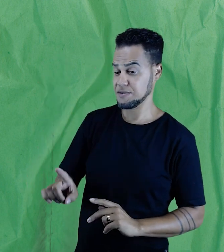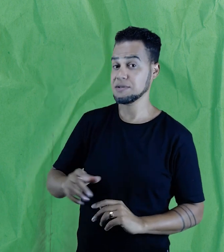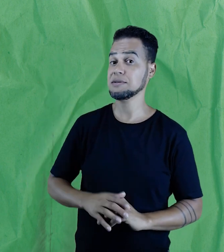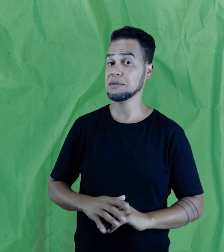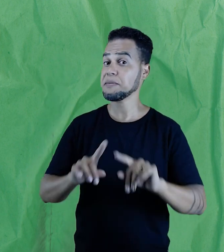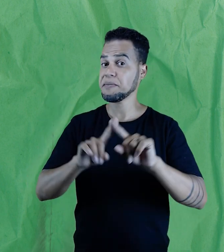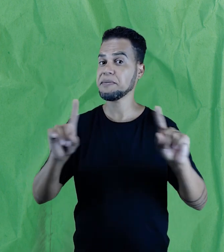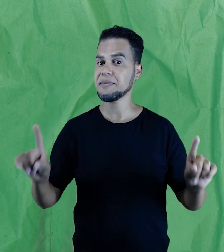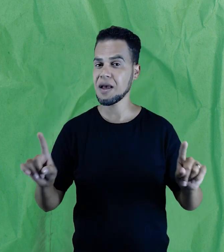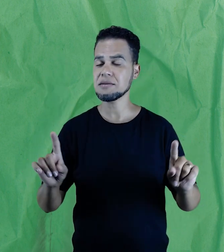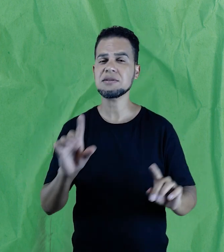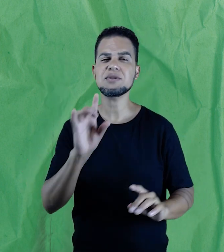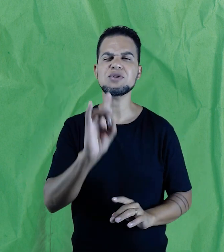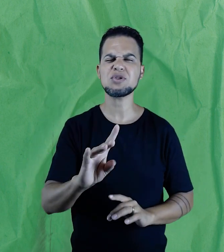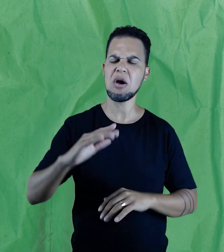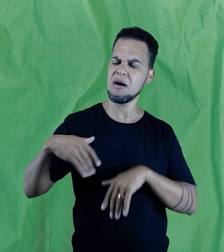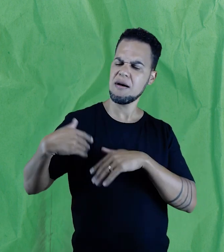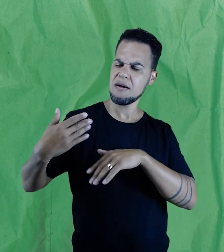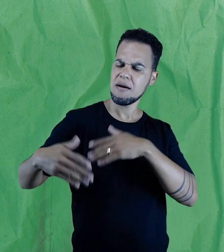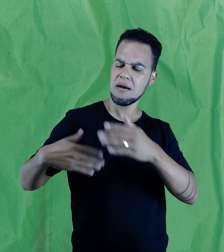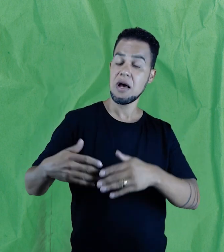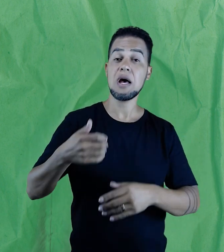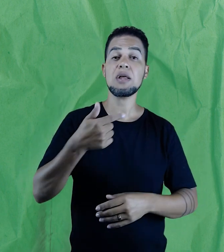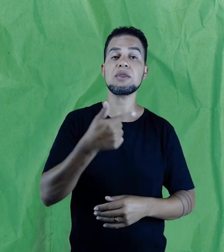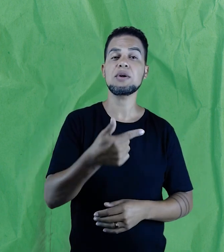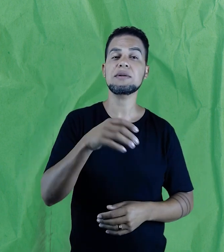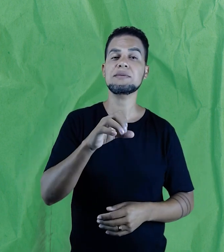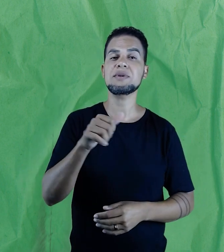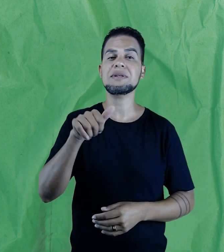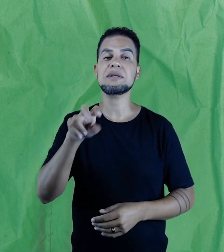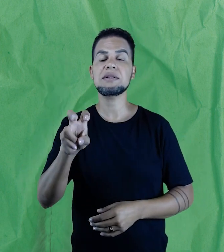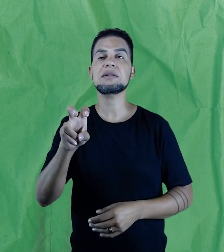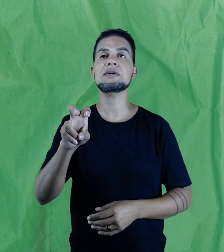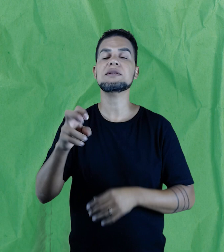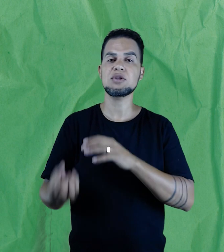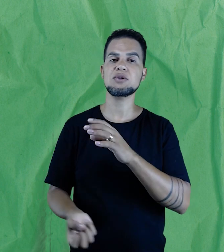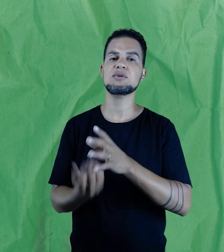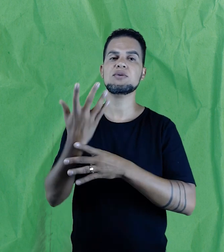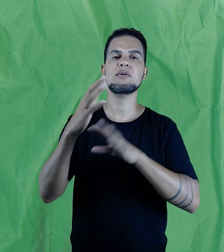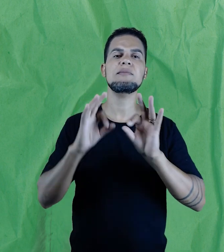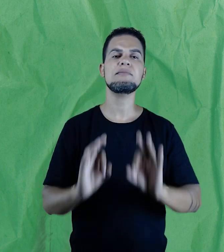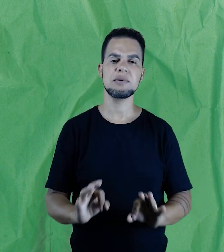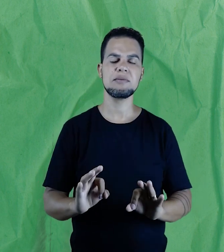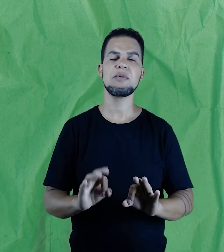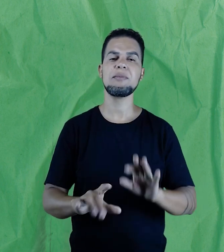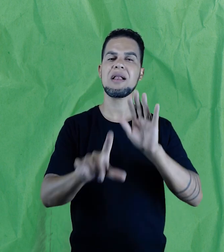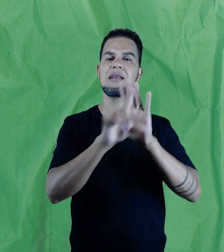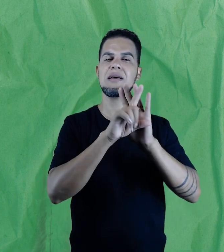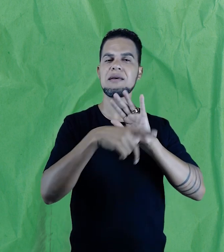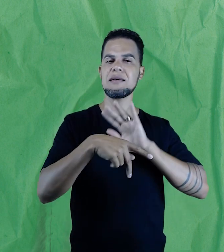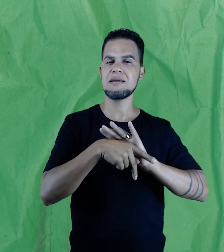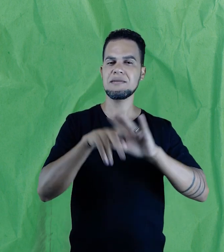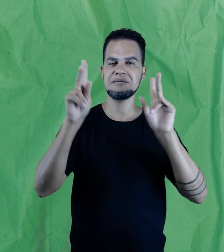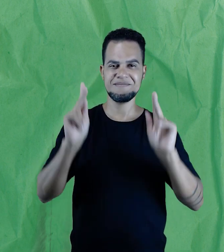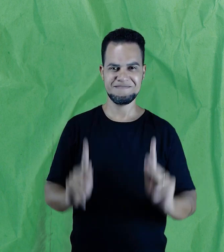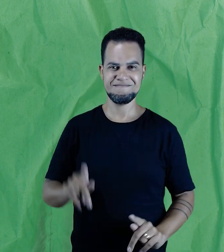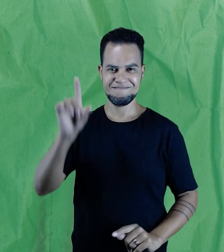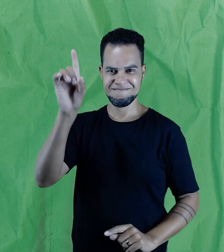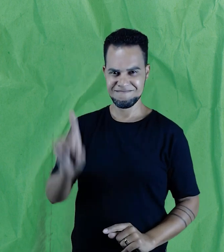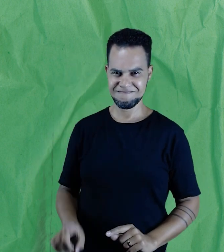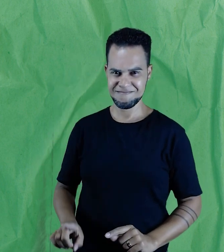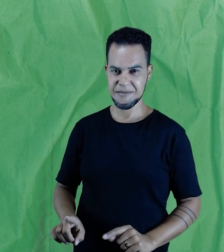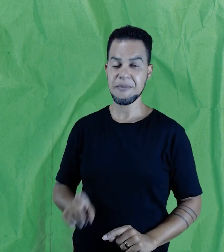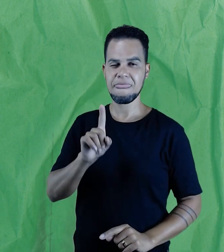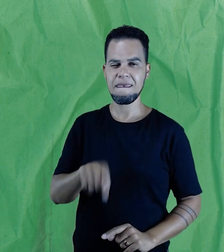No entanto, somente em 2015 que surge de fato uma lei específica para a pessoa com